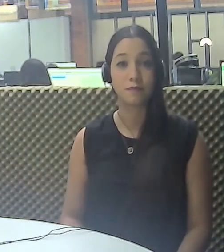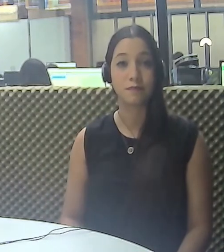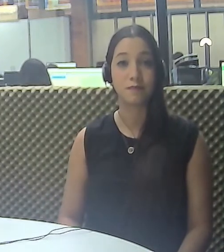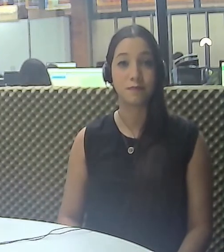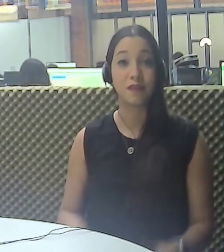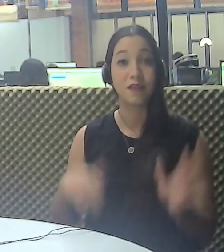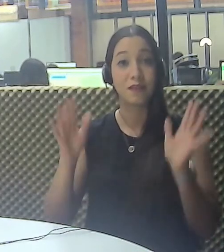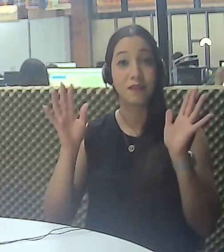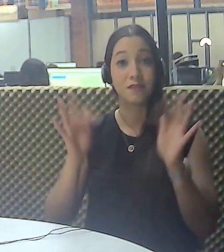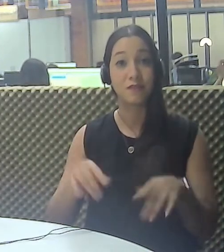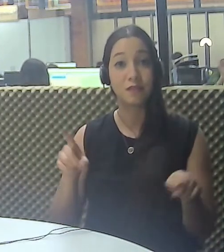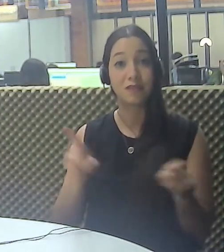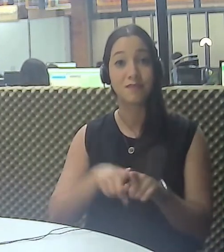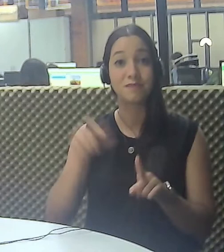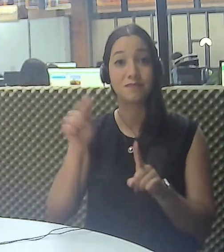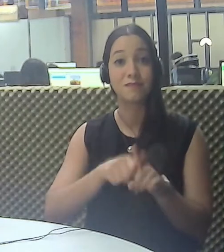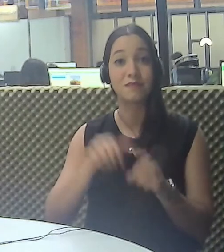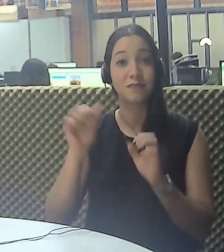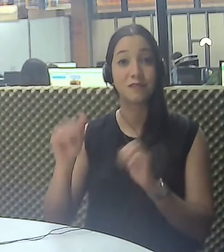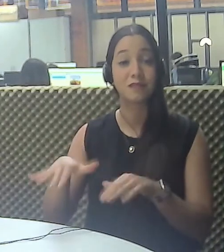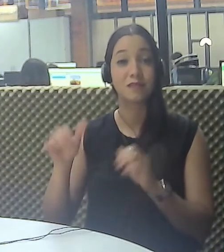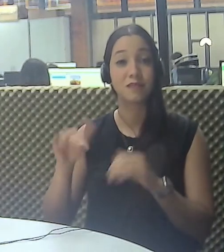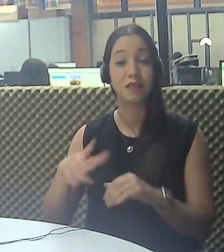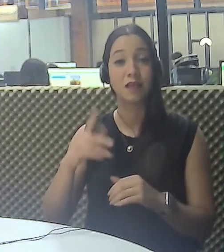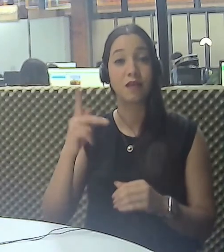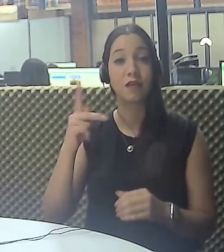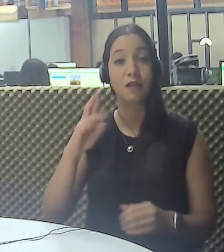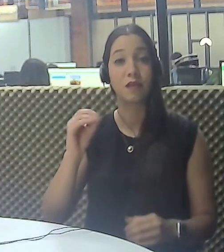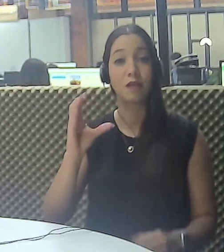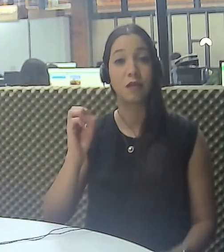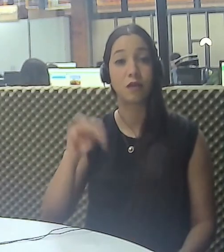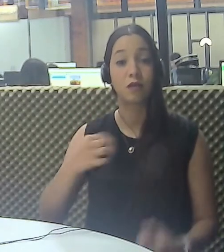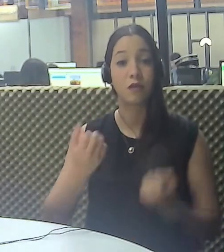Fechando a programação do mês de setembro,